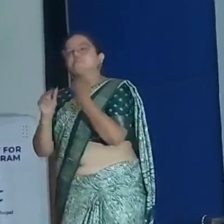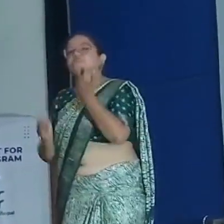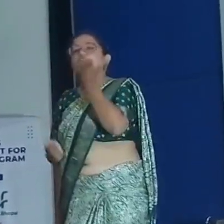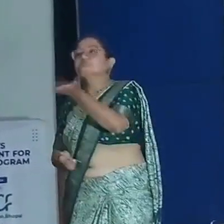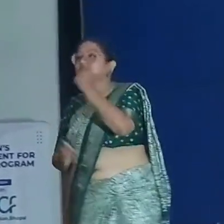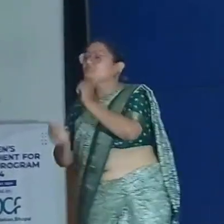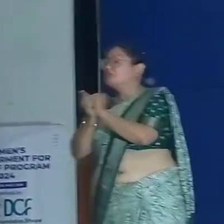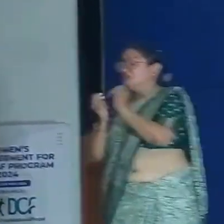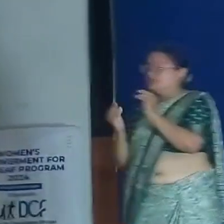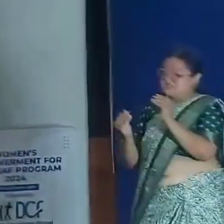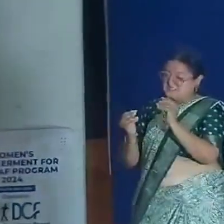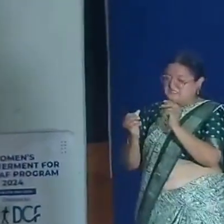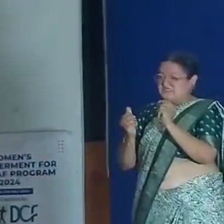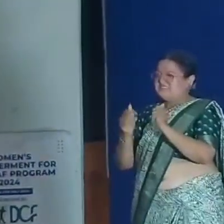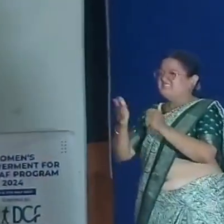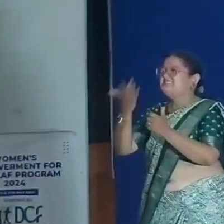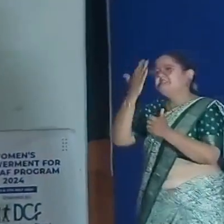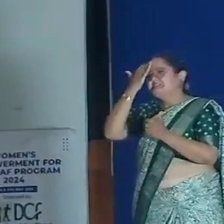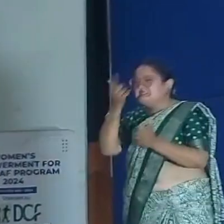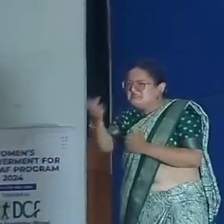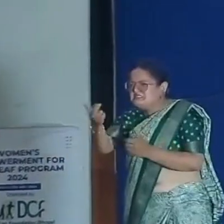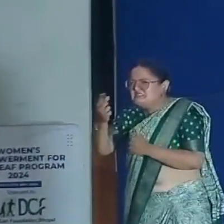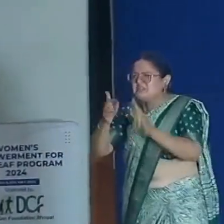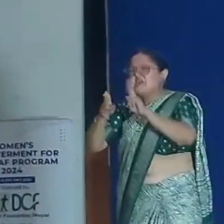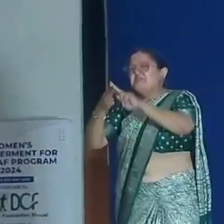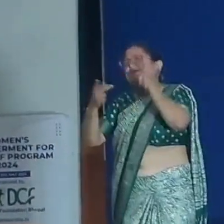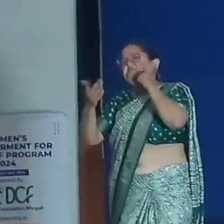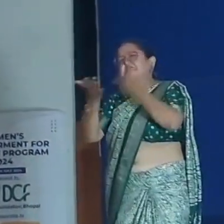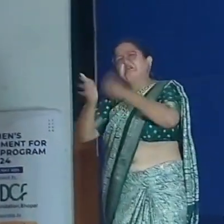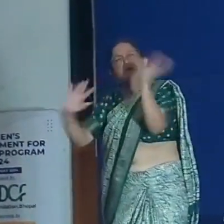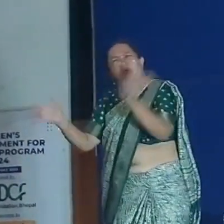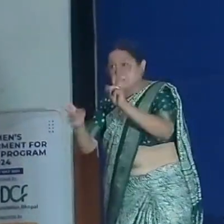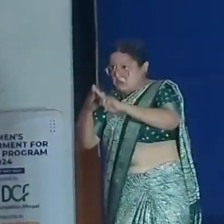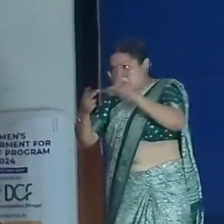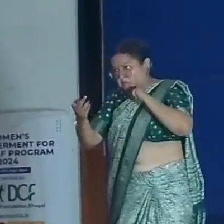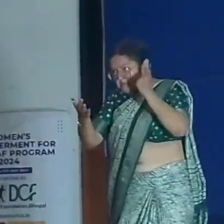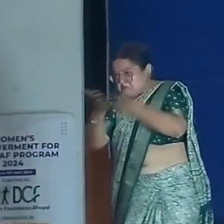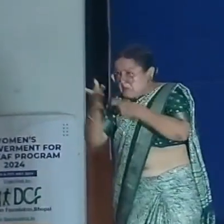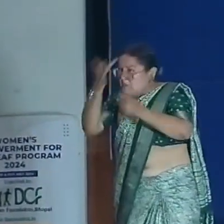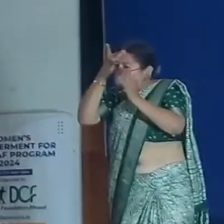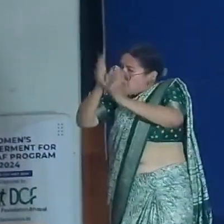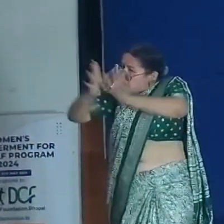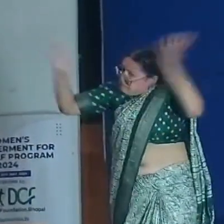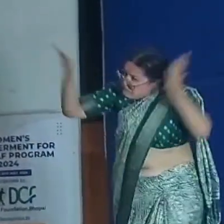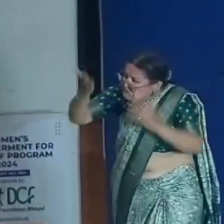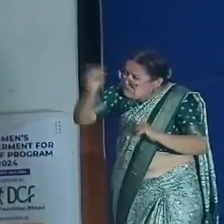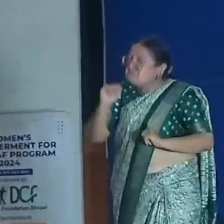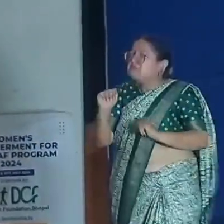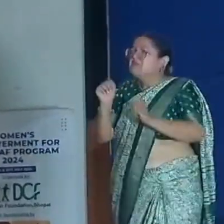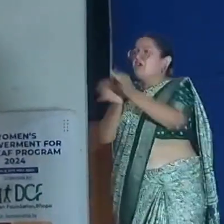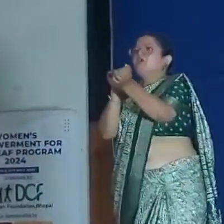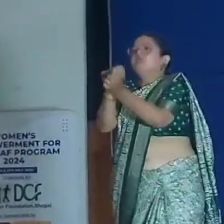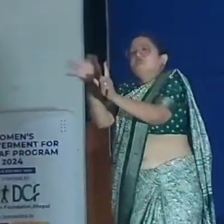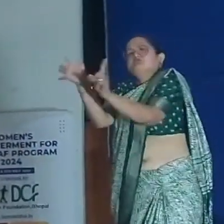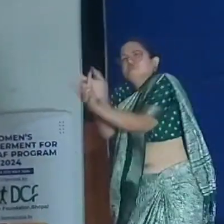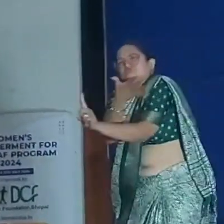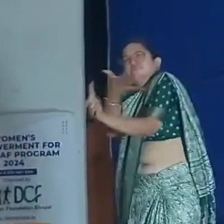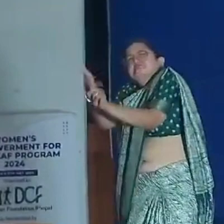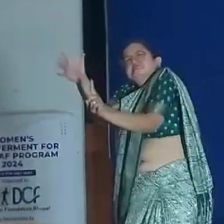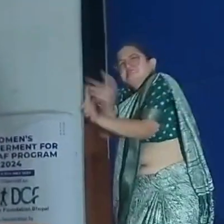करते हैं, हमने वहाँ बात की, मैंने क्या चीज़ें बताइए। पुलिस वालों ने बोला कि आप जानते हैं कि एफ आई आर आप मत करवाइए, अगर आप एफ आई आर करवाएंगे तो आपको परेशानी होगी। पुलिस वालों